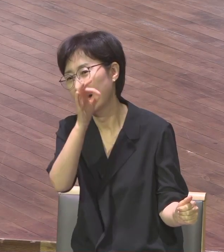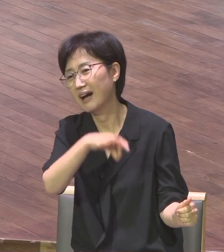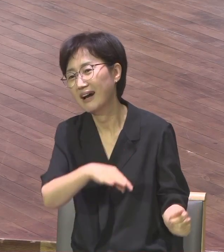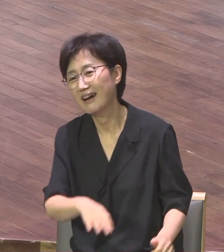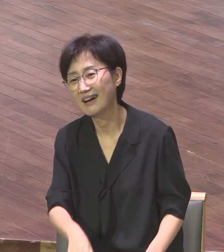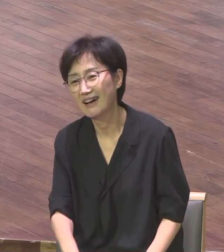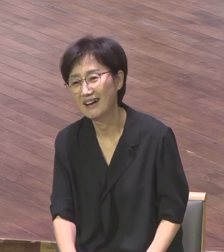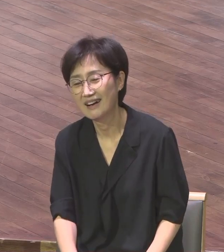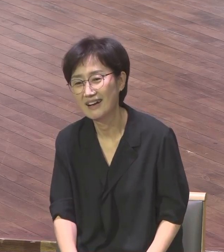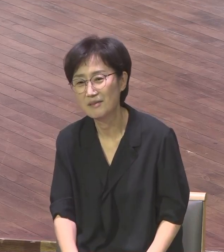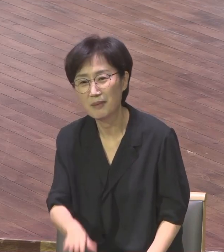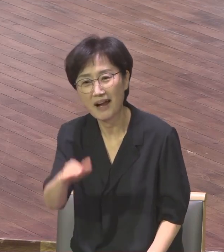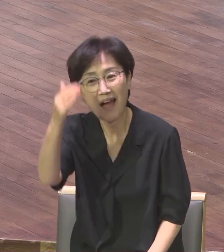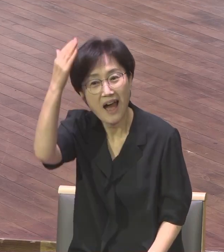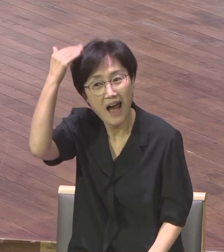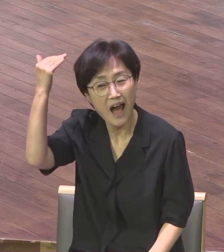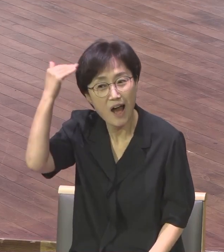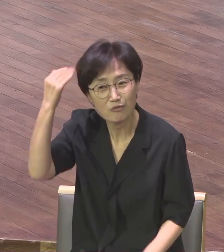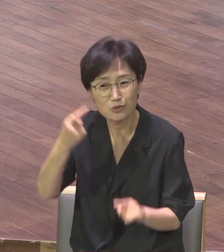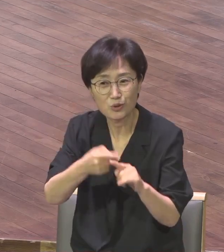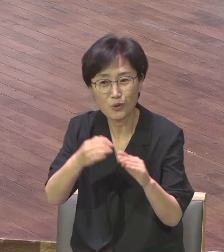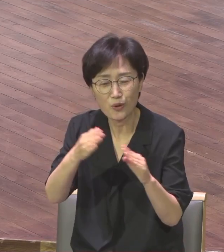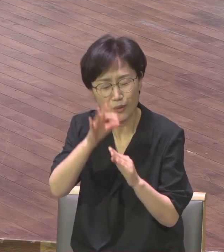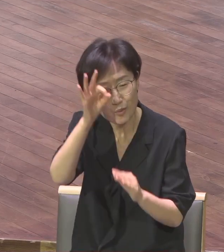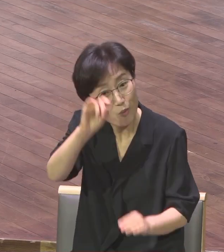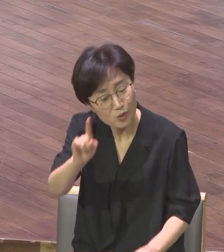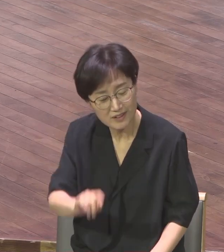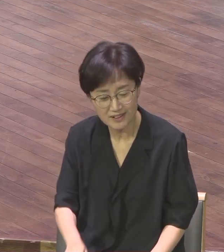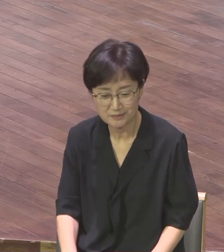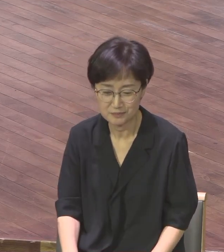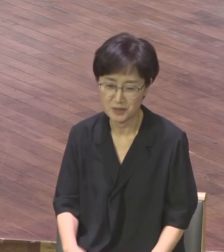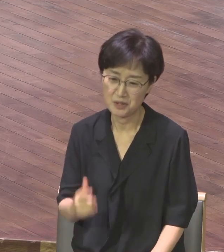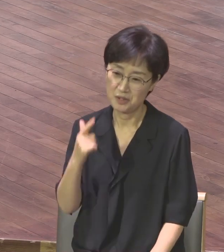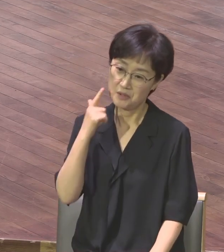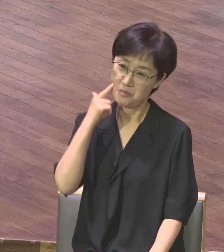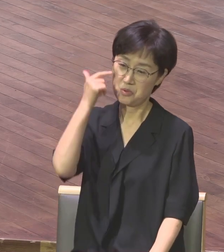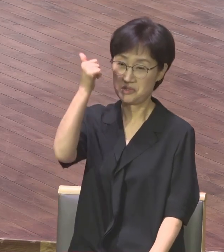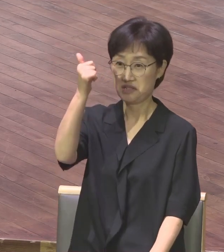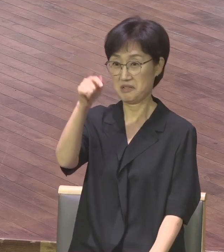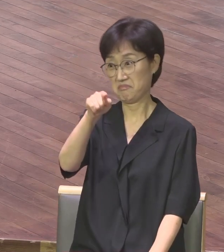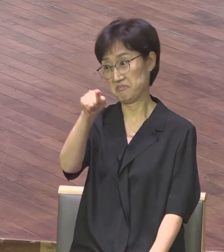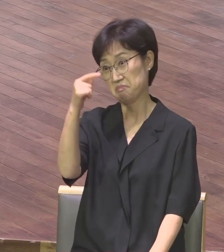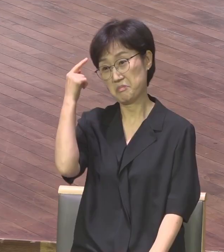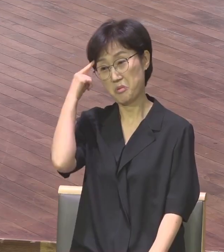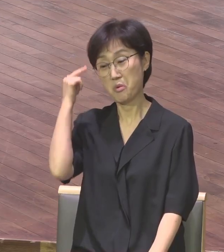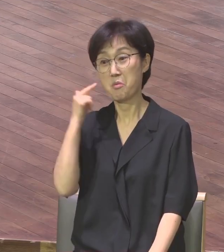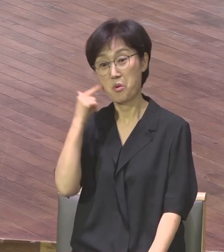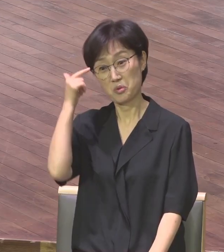성도들이 목사에 대해서 이런 의식구조를 가지고 있어요.